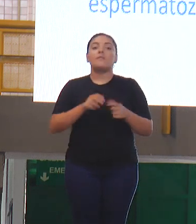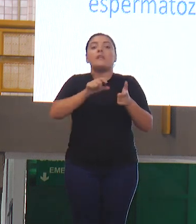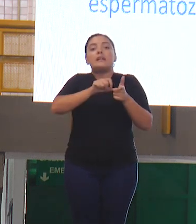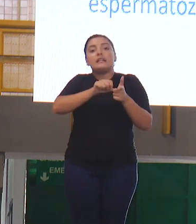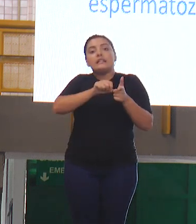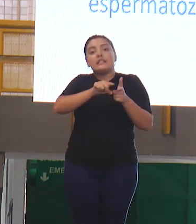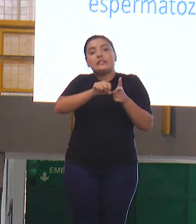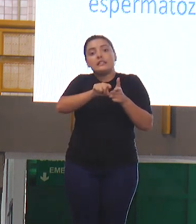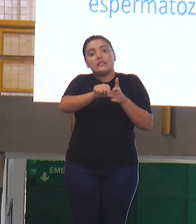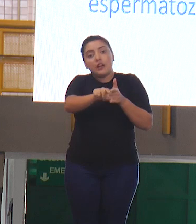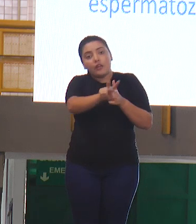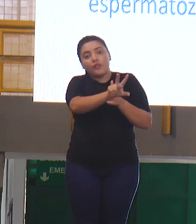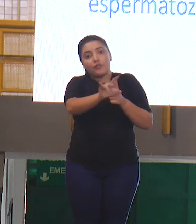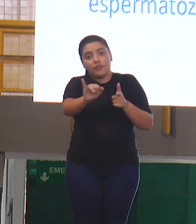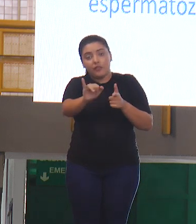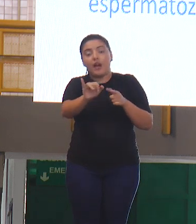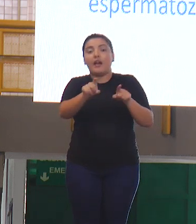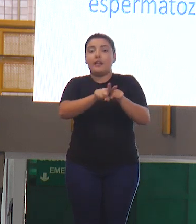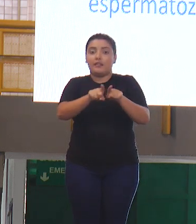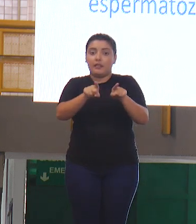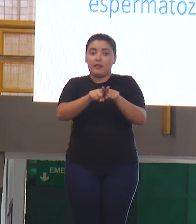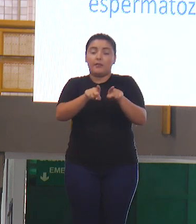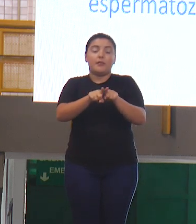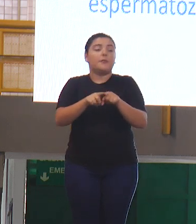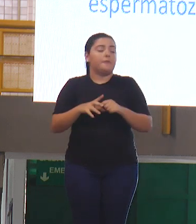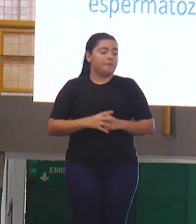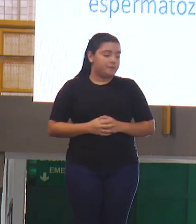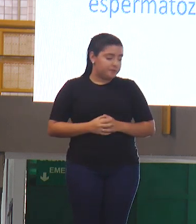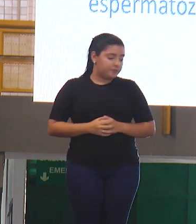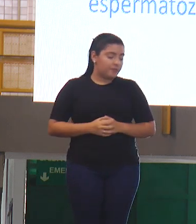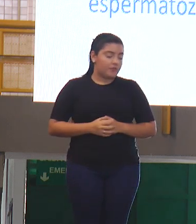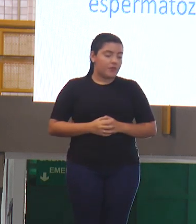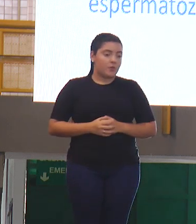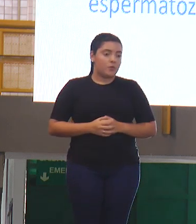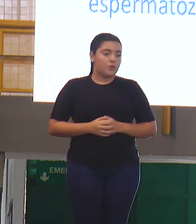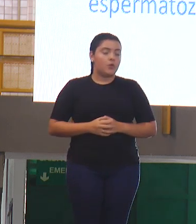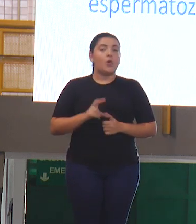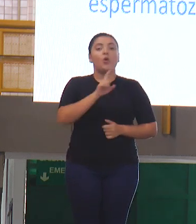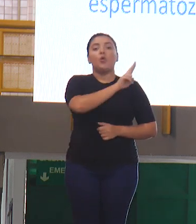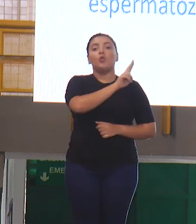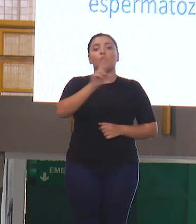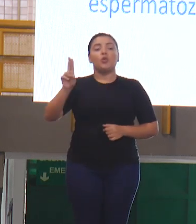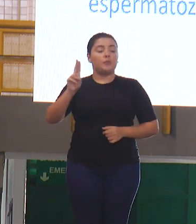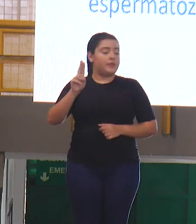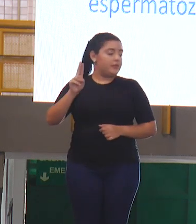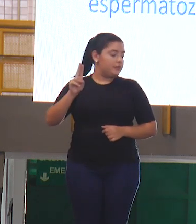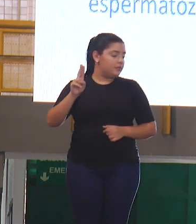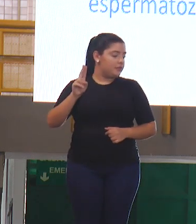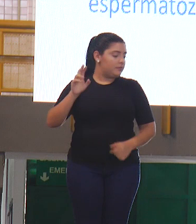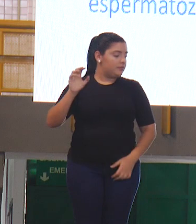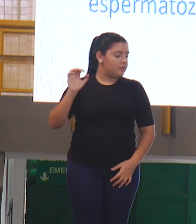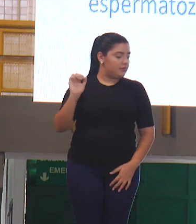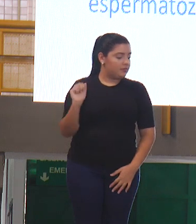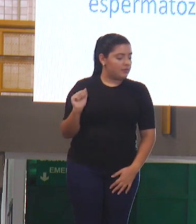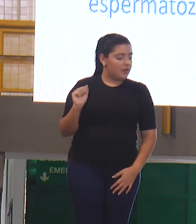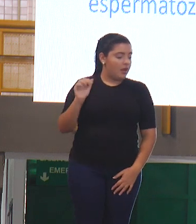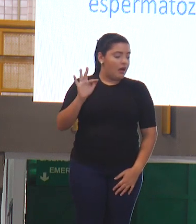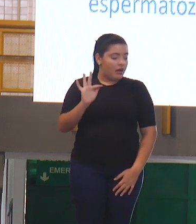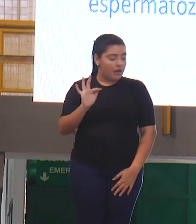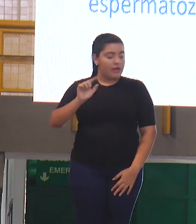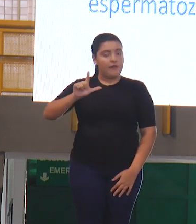a porção para o meio externo, que é a porção exócrina, nós chamamos os testículos de glândulas